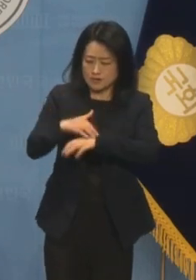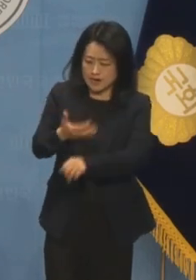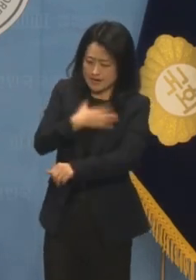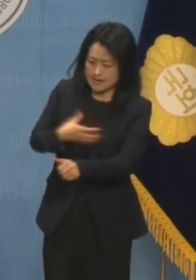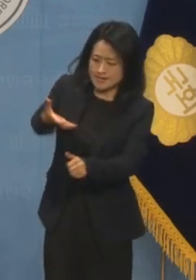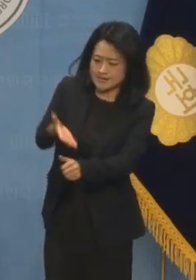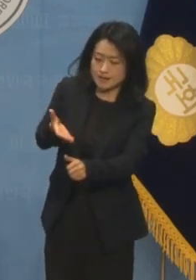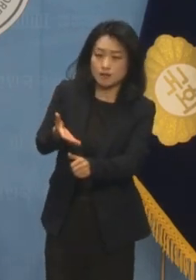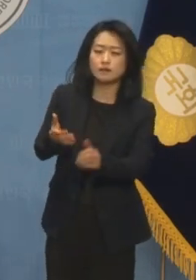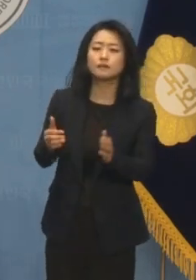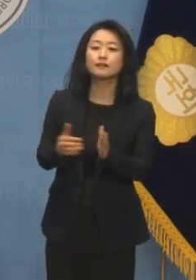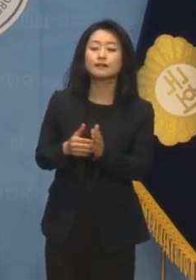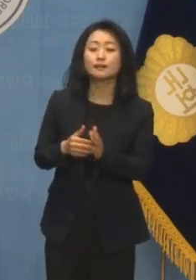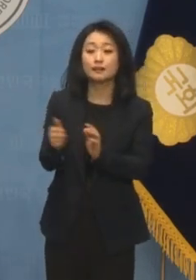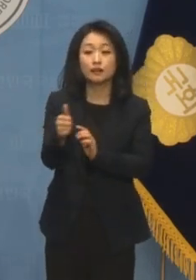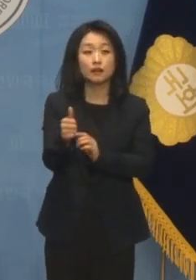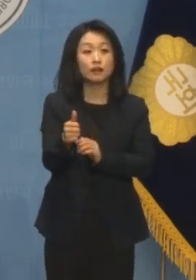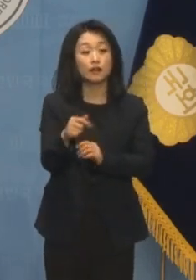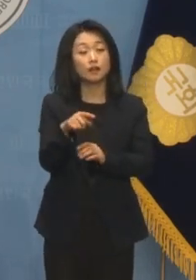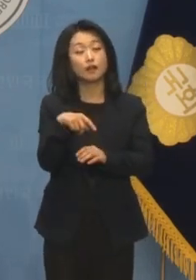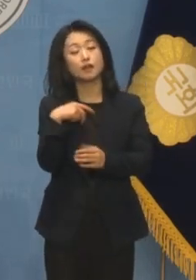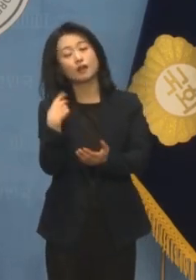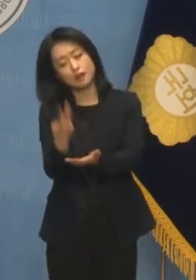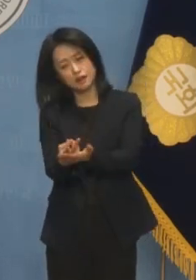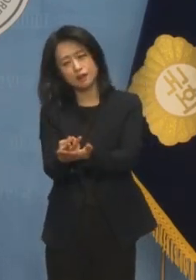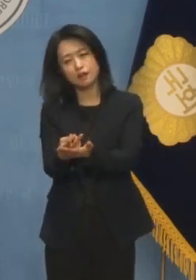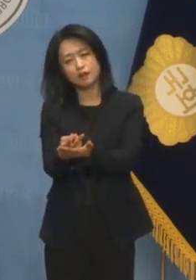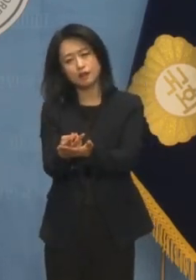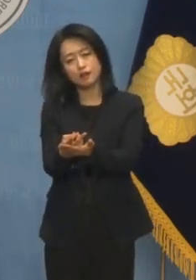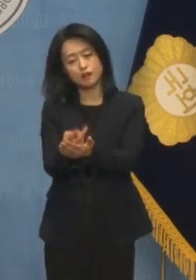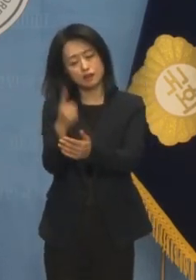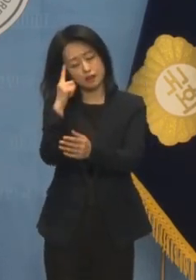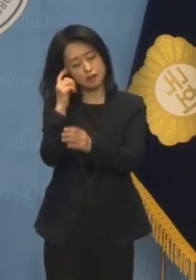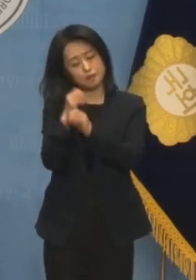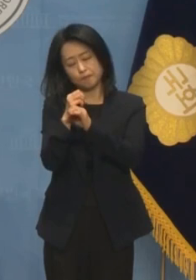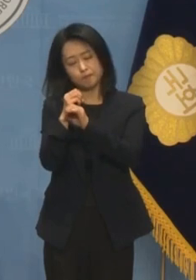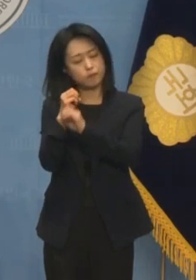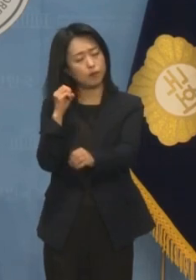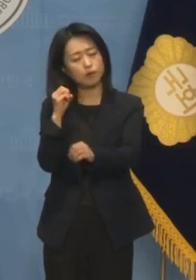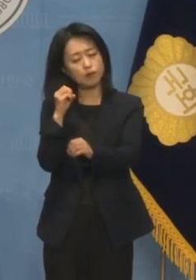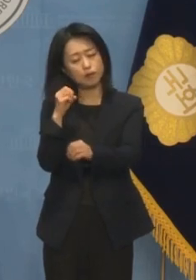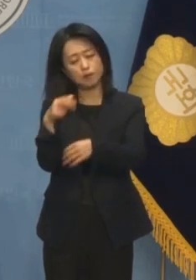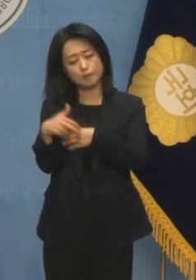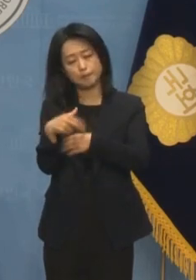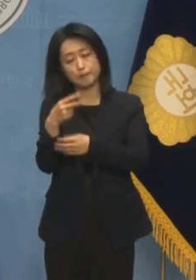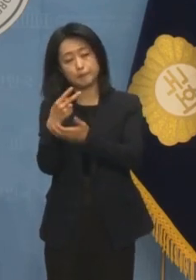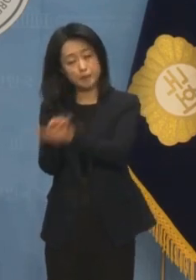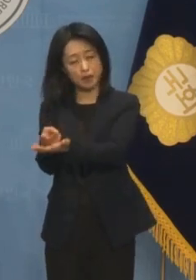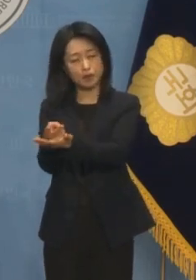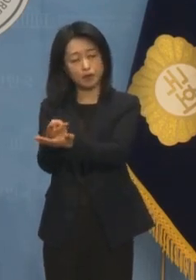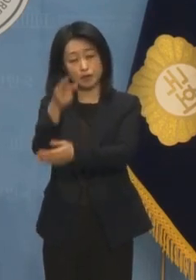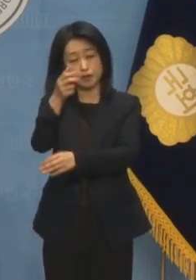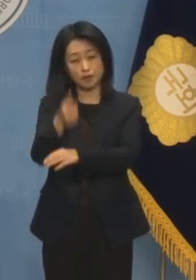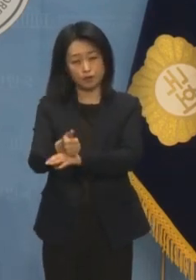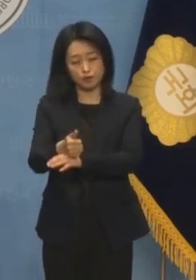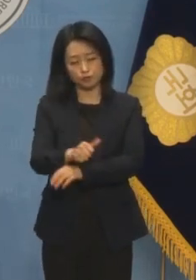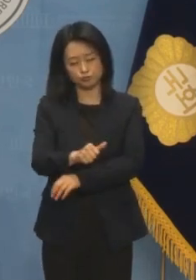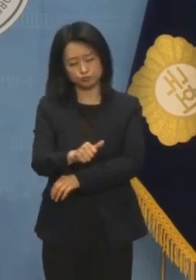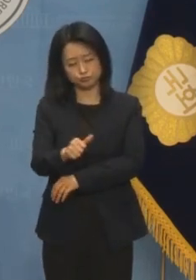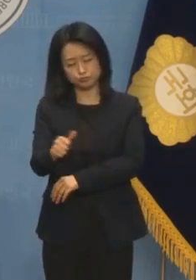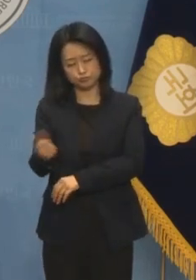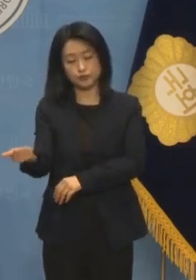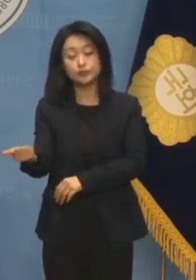계속했습니다 훈련병은 끝내 쓰러져 의식을 잃었고 병원에 후송됐지만 끝내